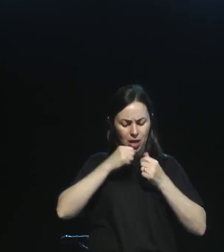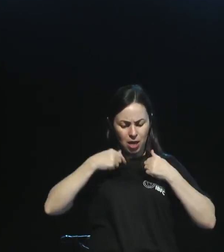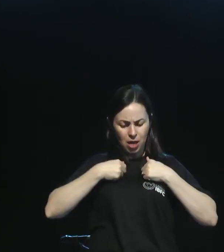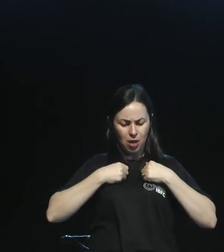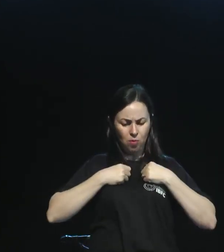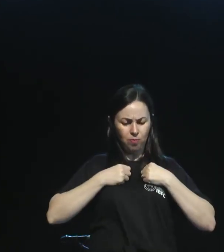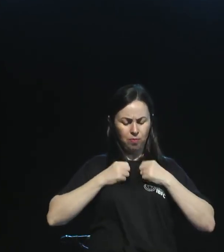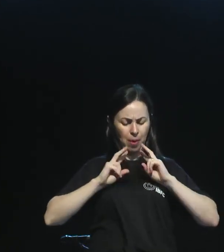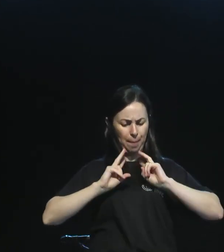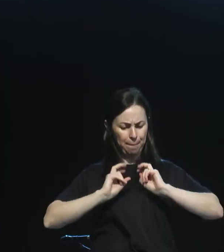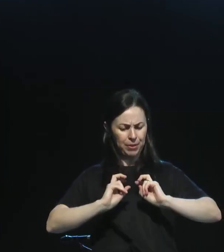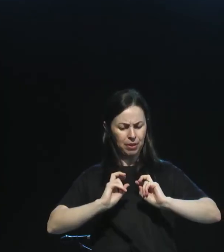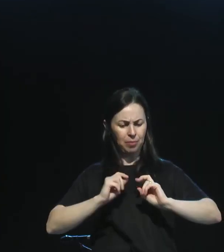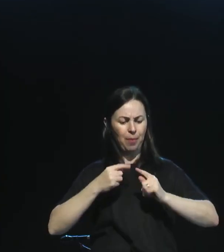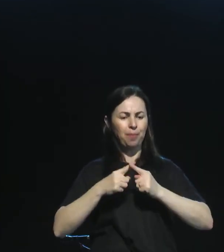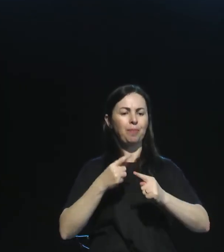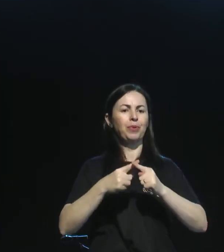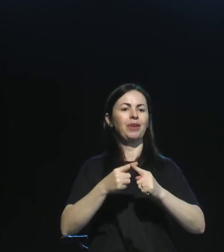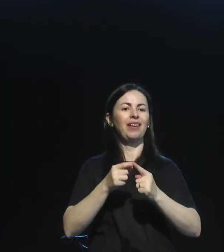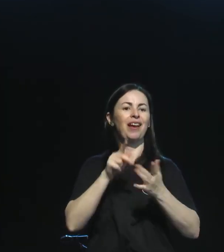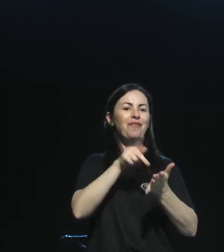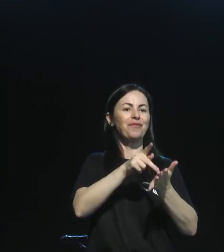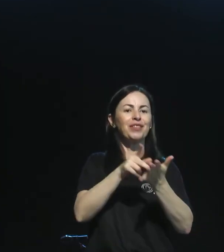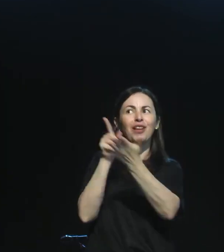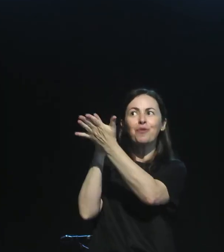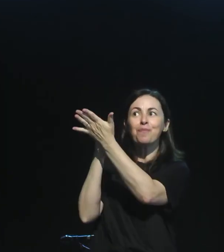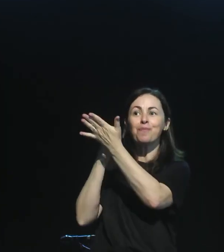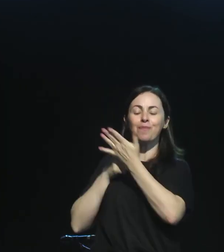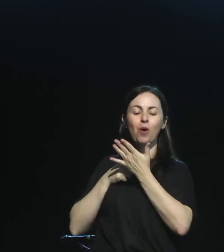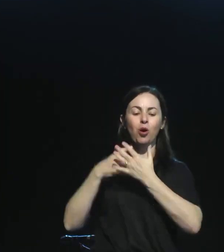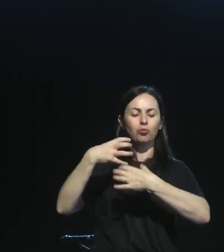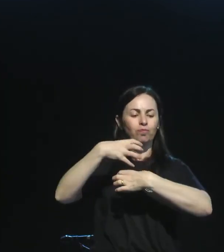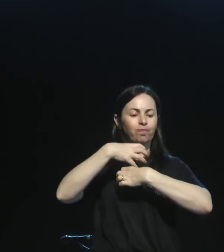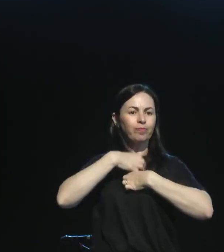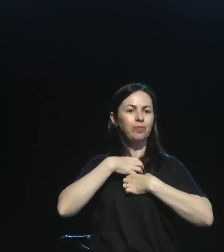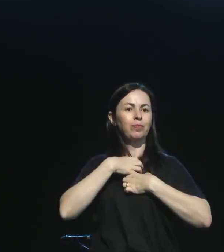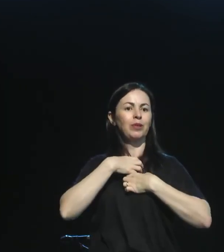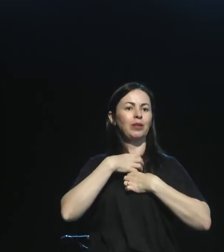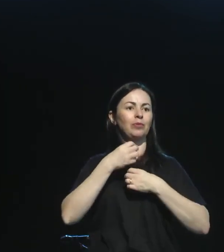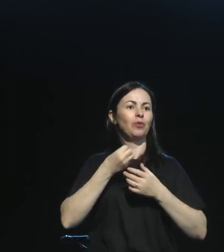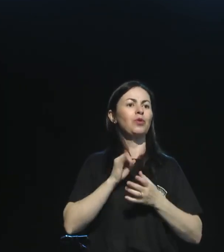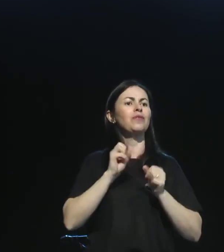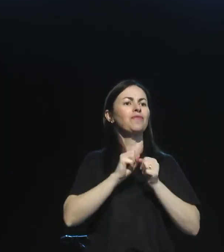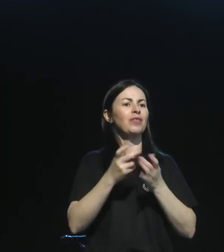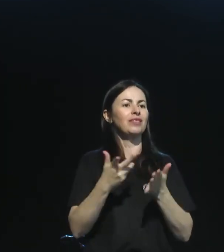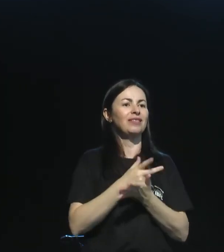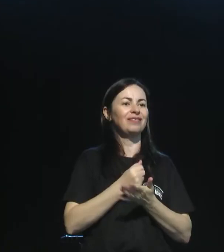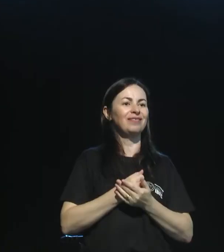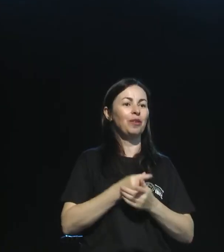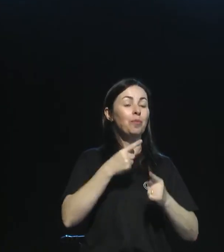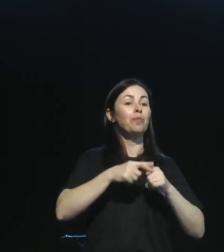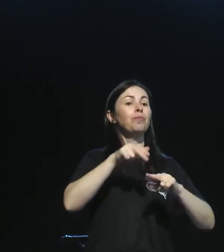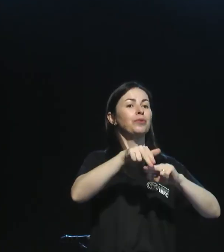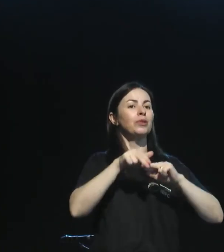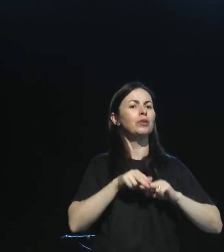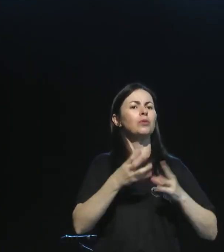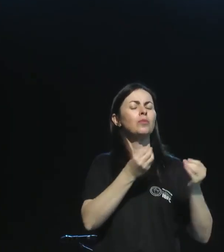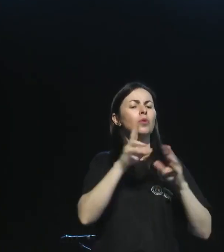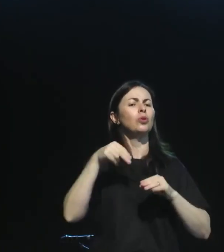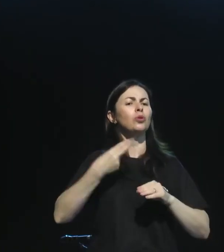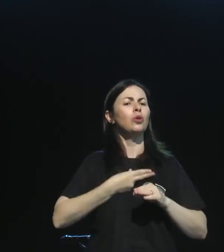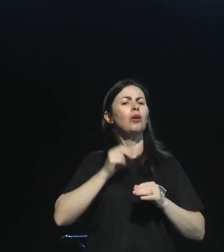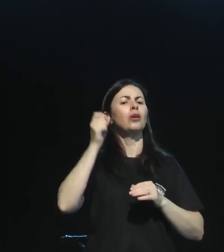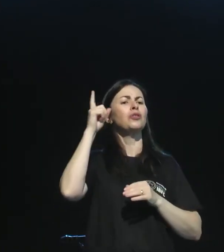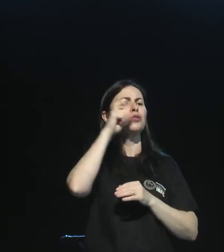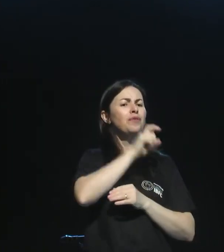mostra verdadeiramente o nosso estado, a nossa realidade. Por isso que muitas vezes é difícil de ouvir